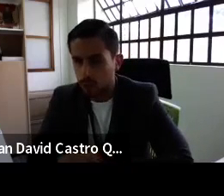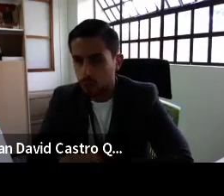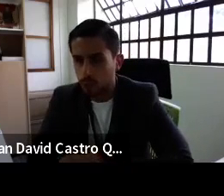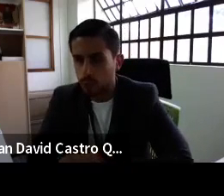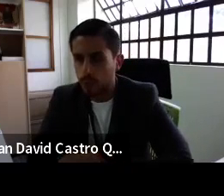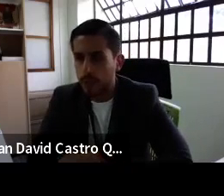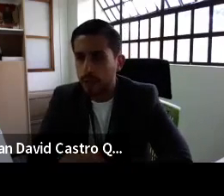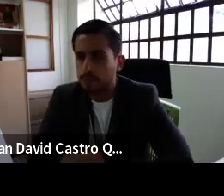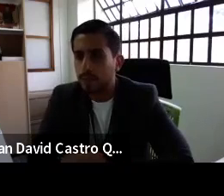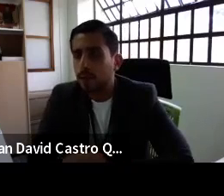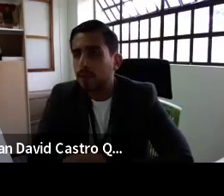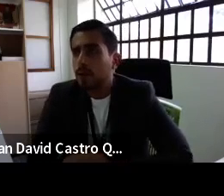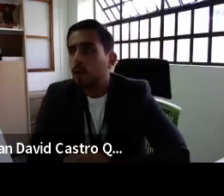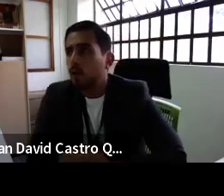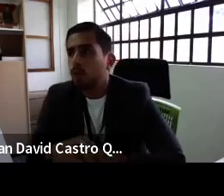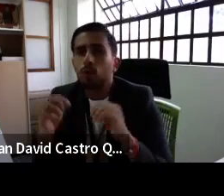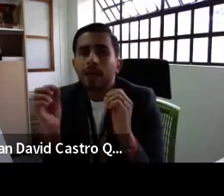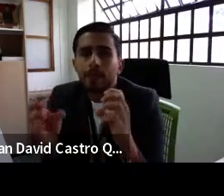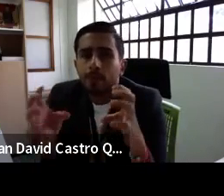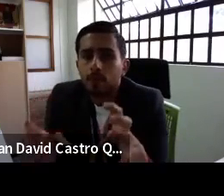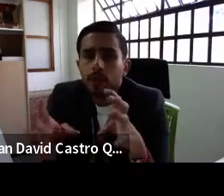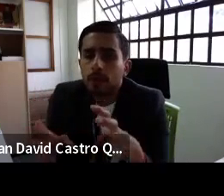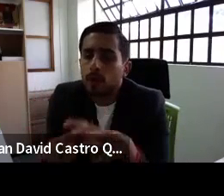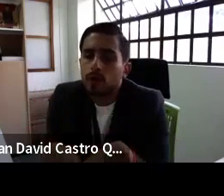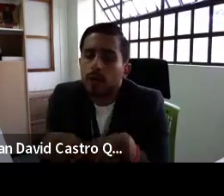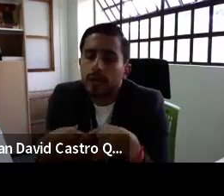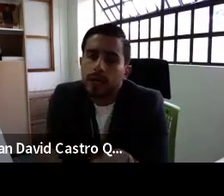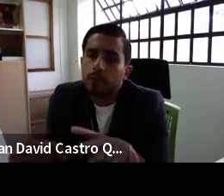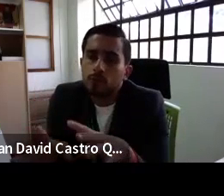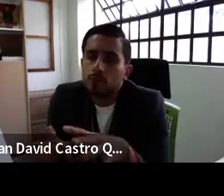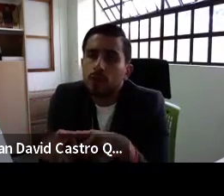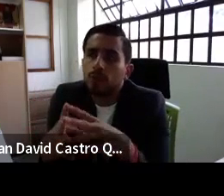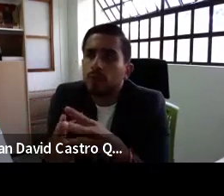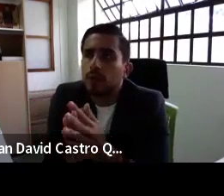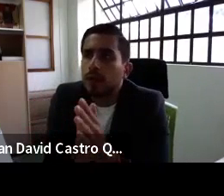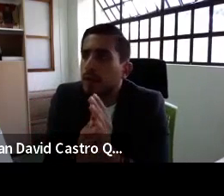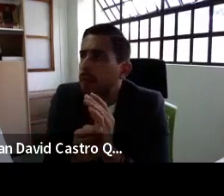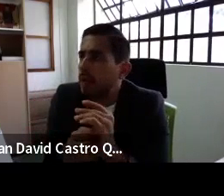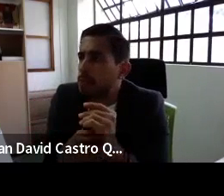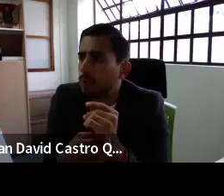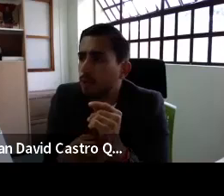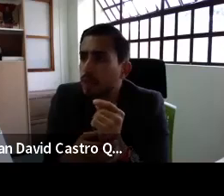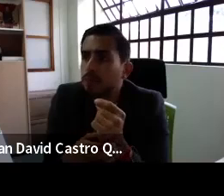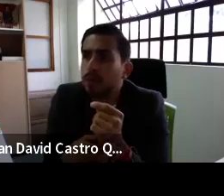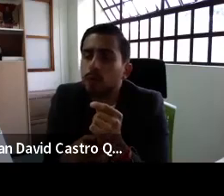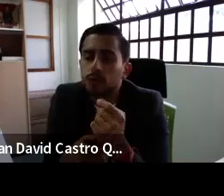un programa que, un clip, un clip corto que queríamos difundir para responder preguntas